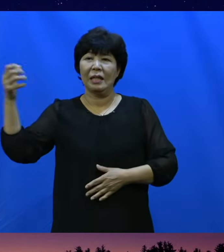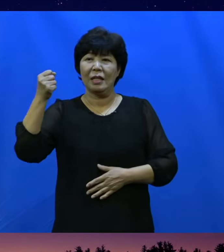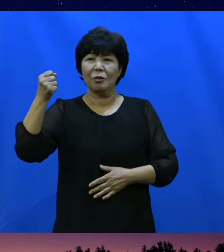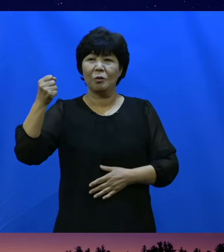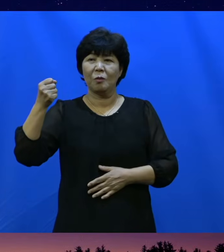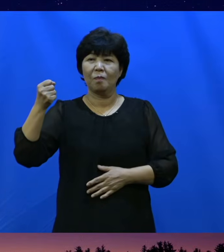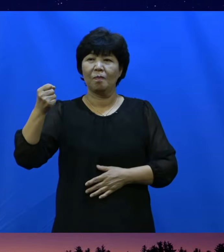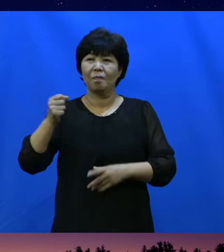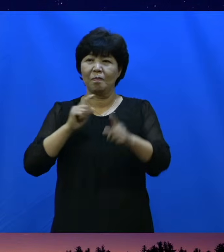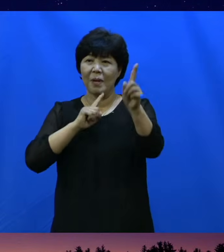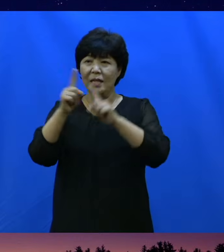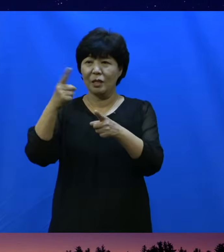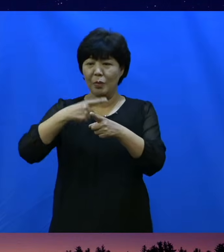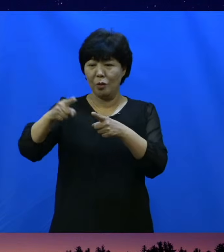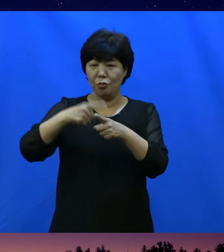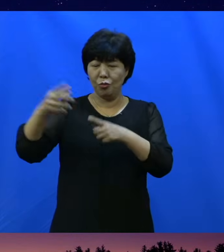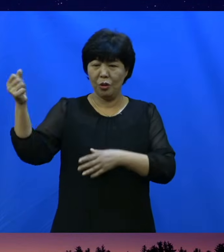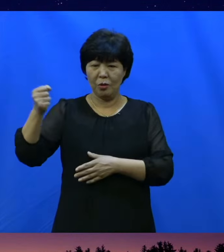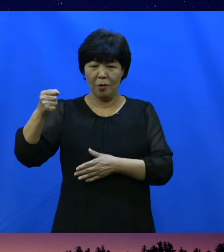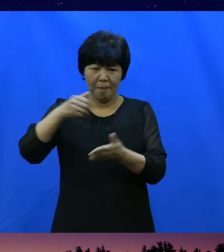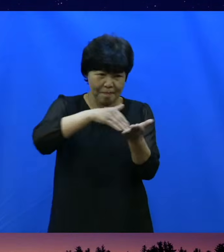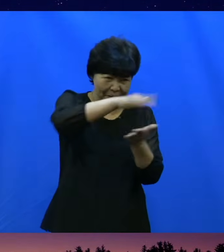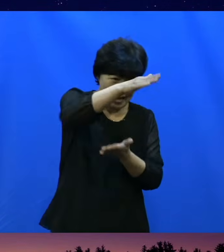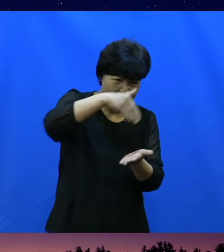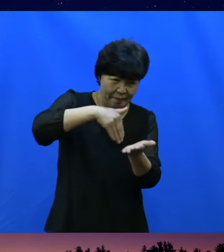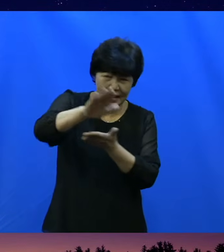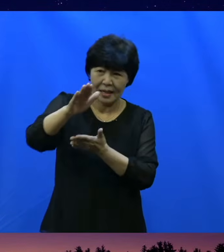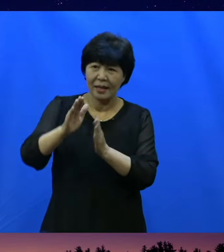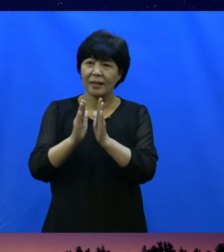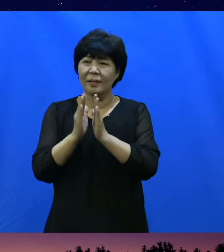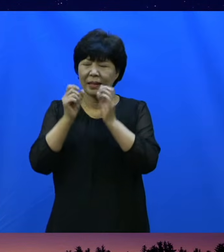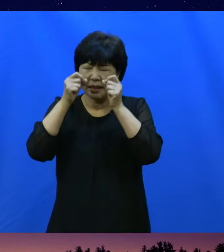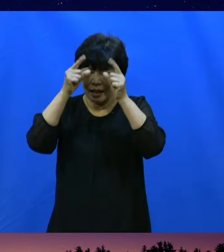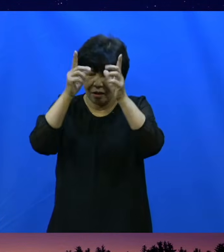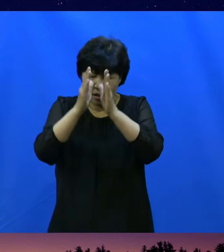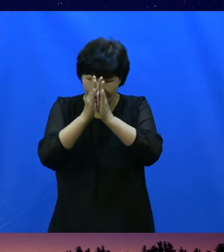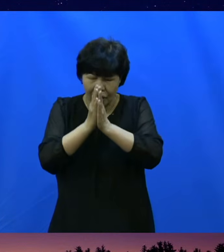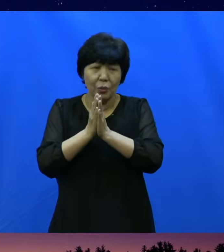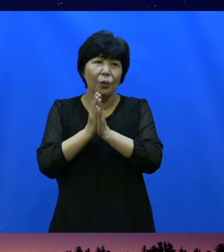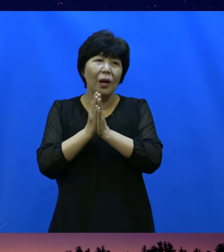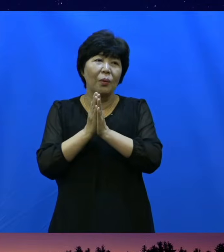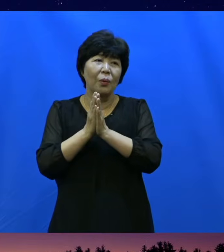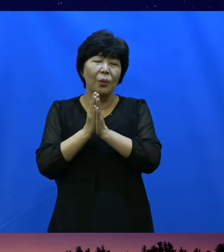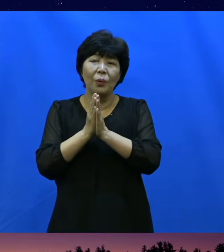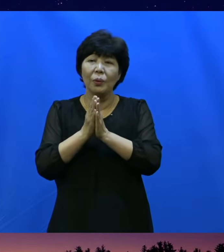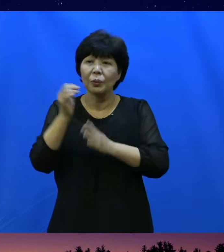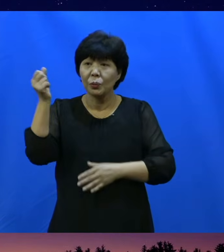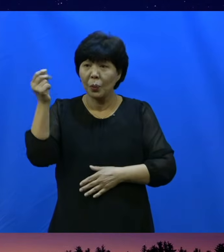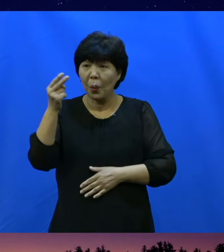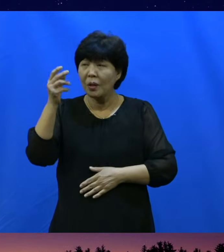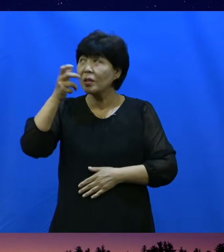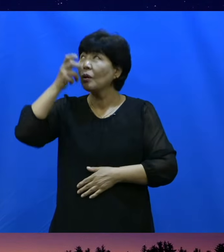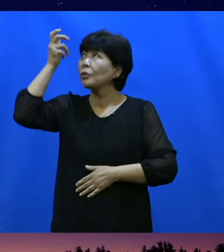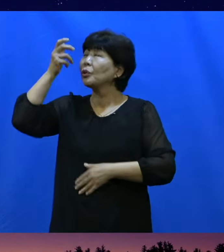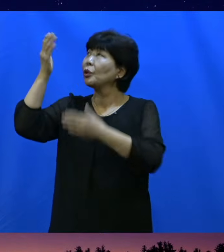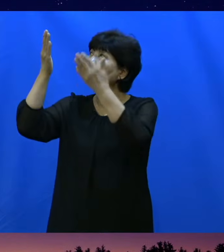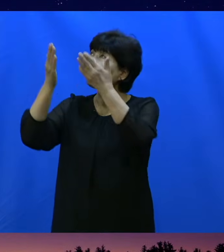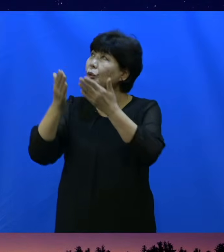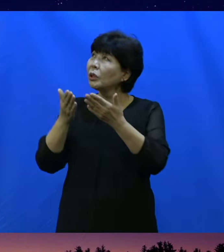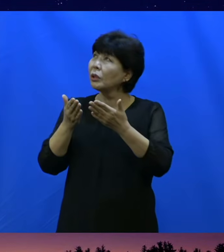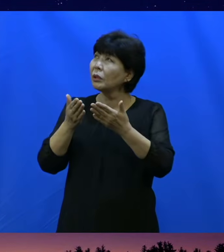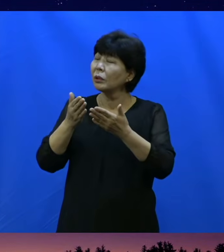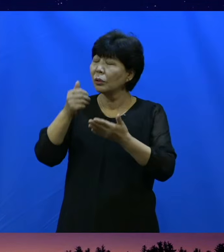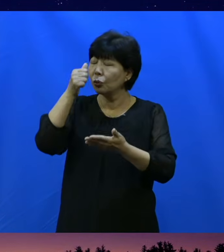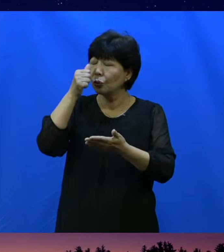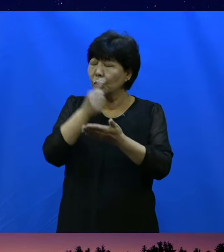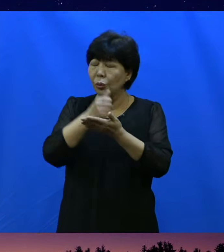맞서고 성령 안에서 깨어 기도하면서 성령의 책망을 통하여 온 죄에 대한